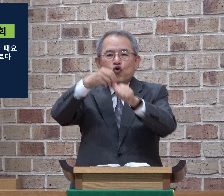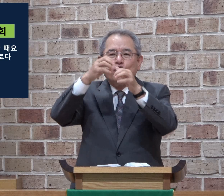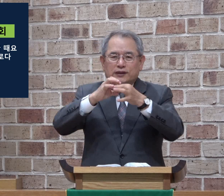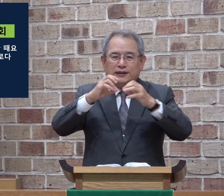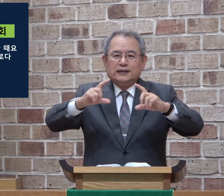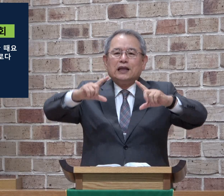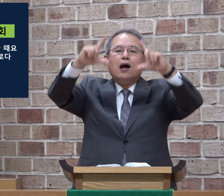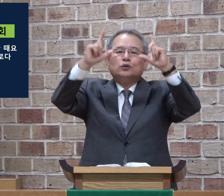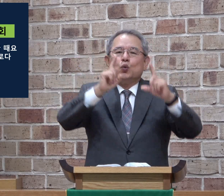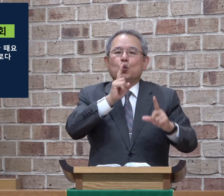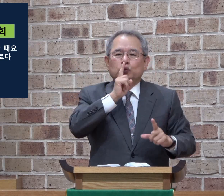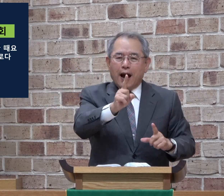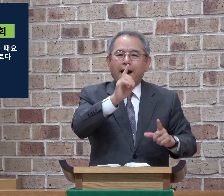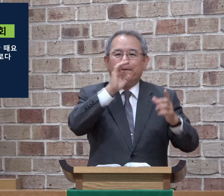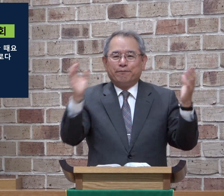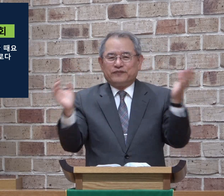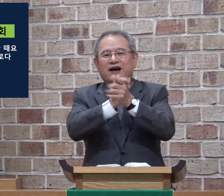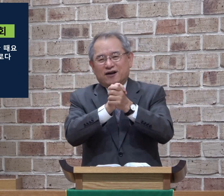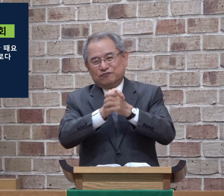보라 지금은 구원의 날이로다.